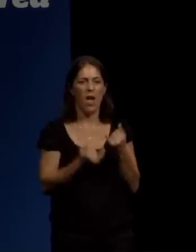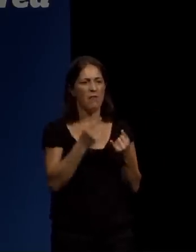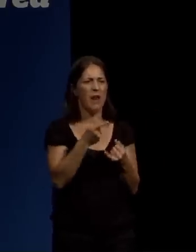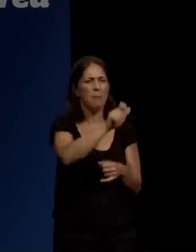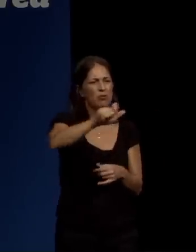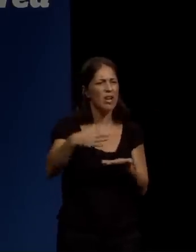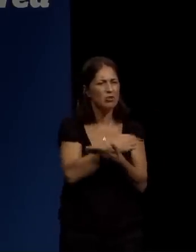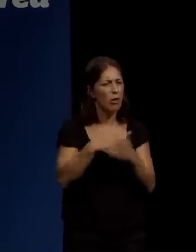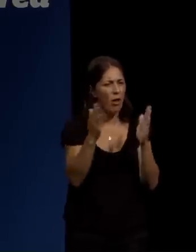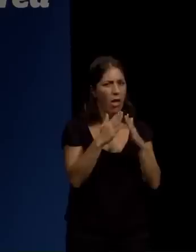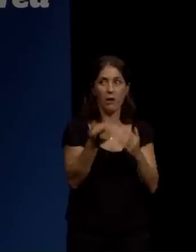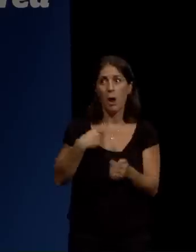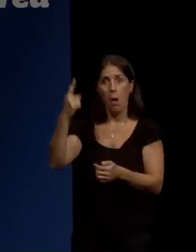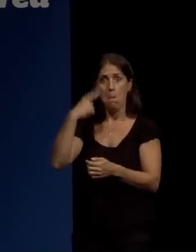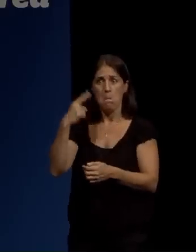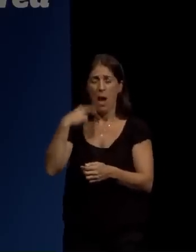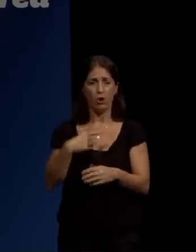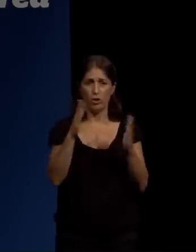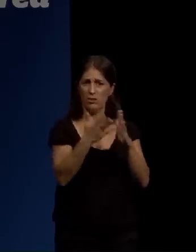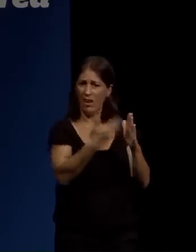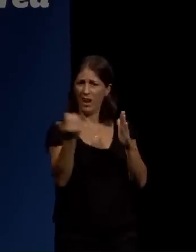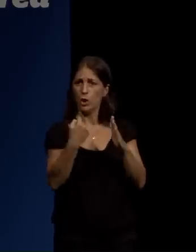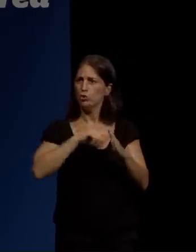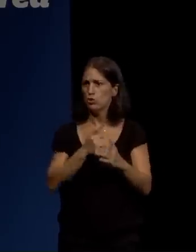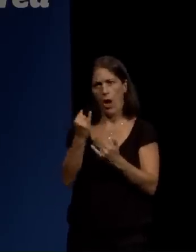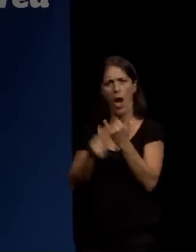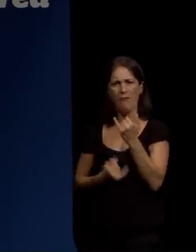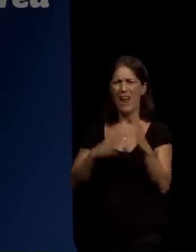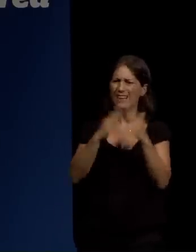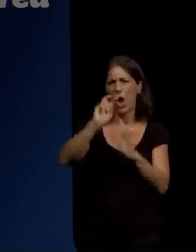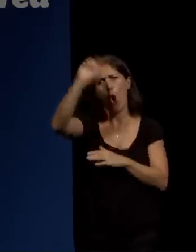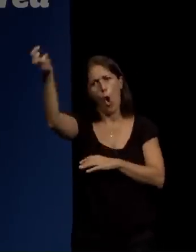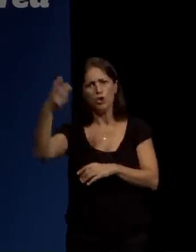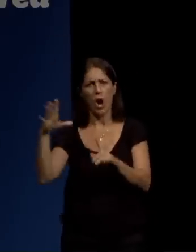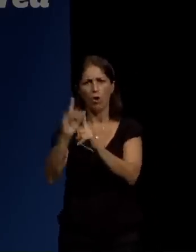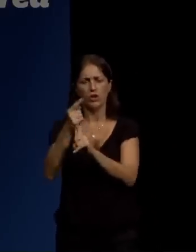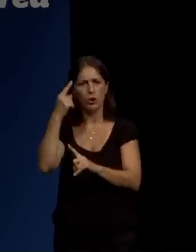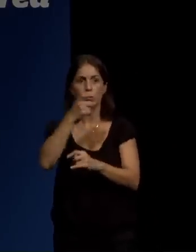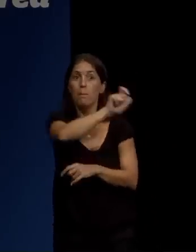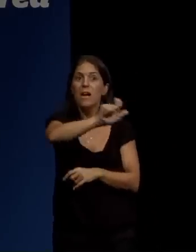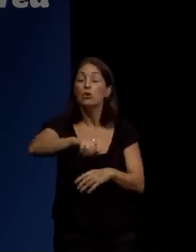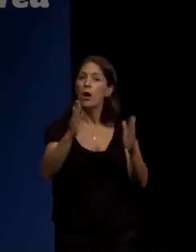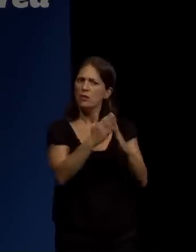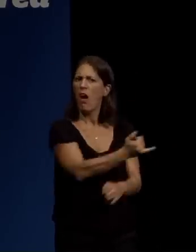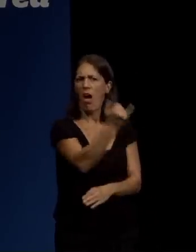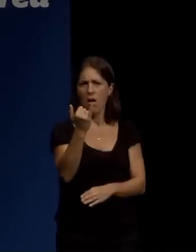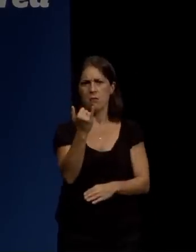teito, e ainda que os bancos lles quiten as casas á xente, nosotros conseguiremos outras casas para que a xente teña casa.